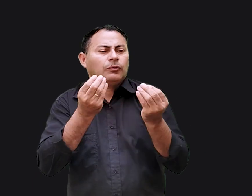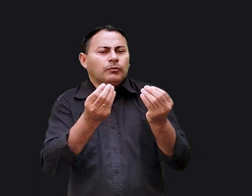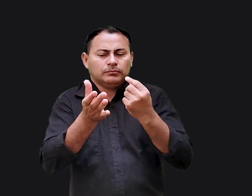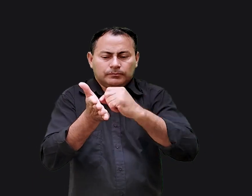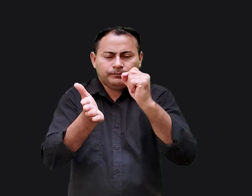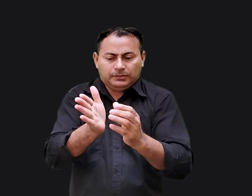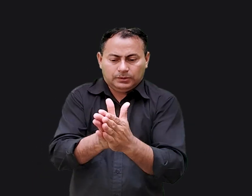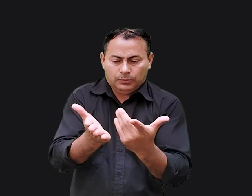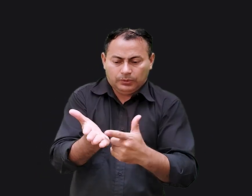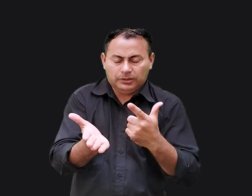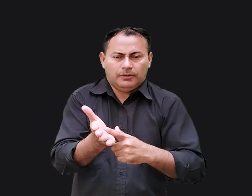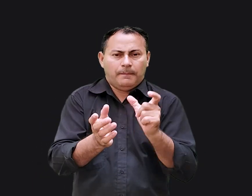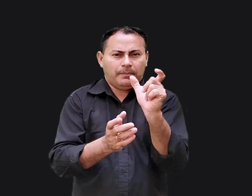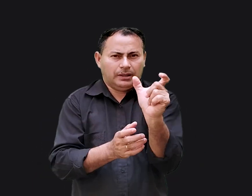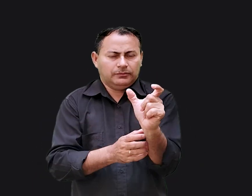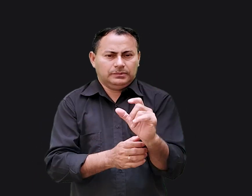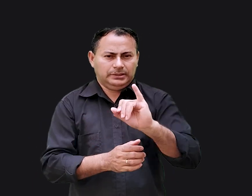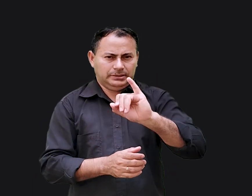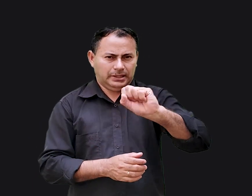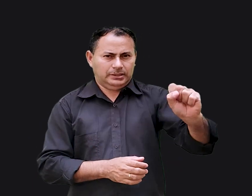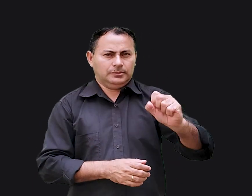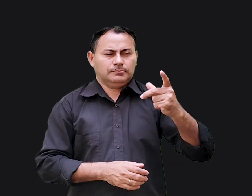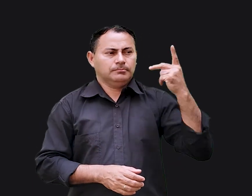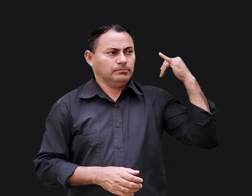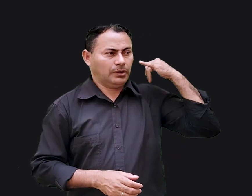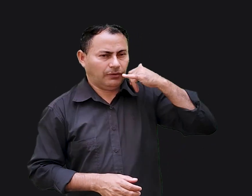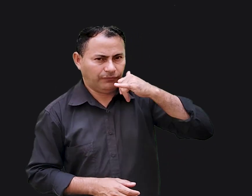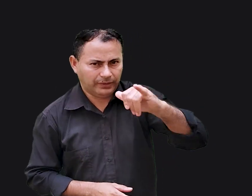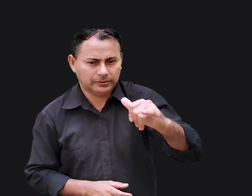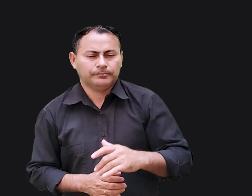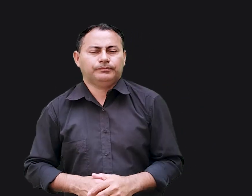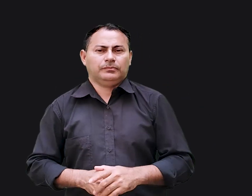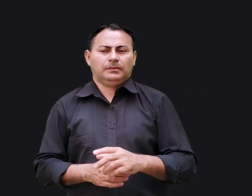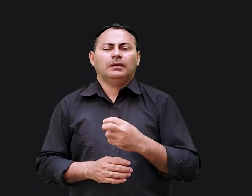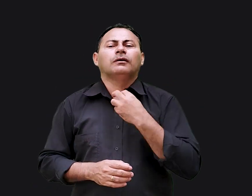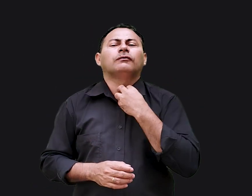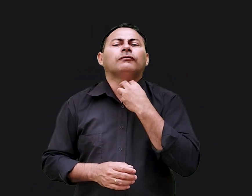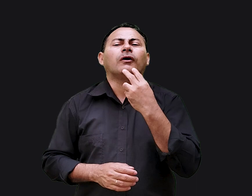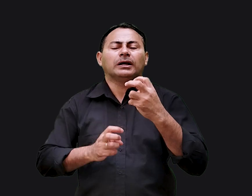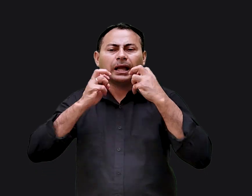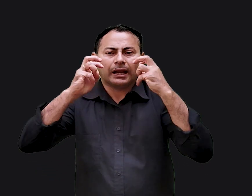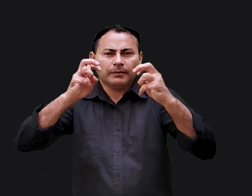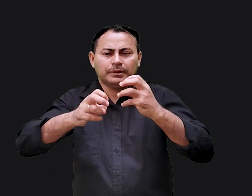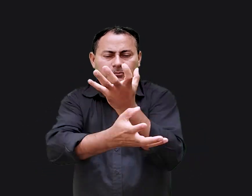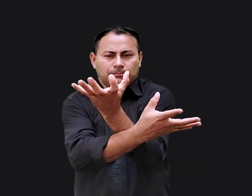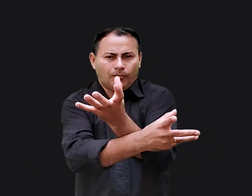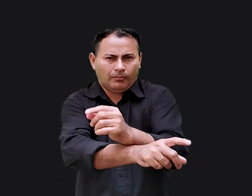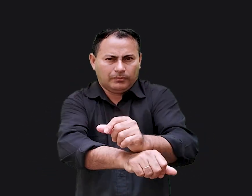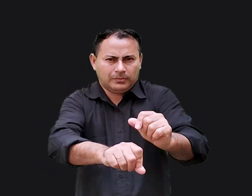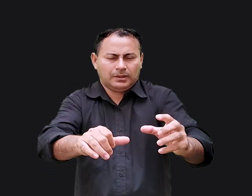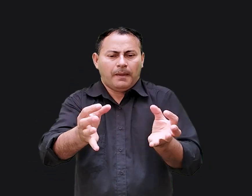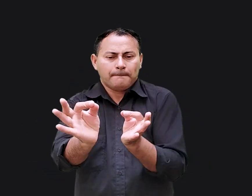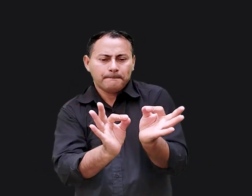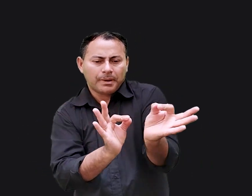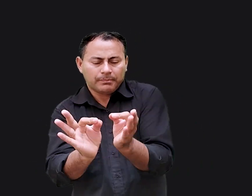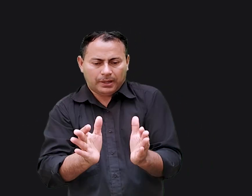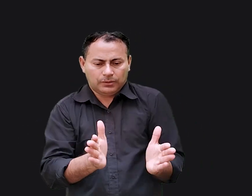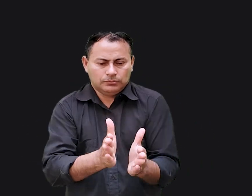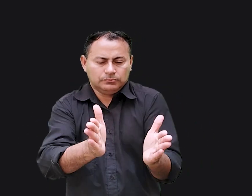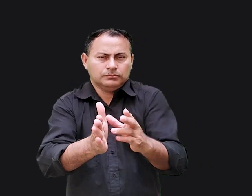está escrito no livro das palavras de Isaías, o profeta. Voz do que clama no deserto, preparem o caminho